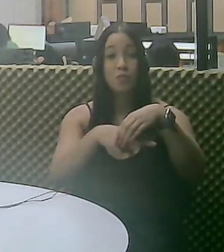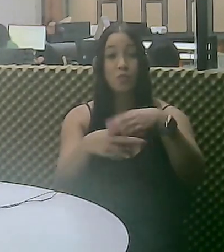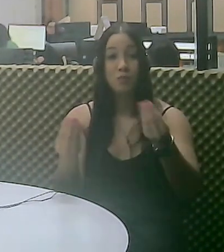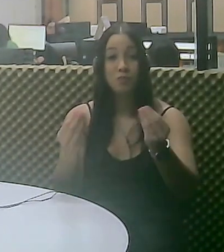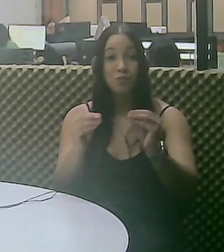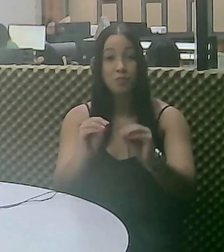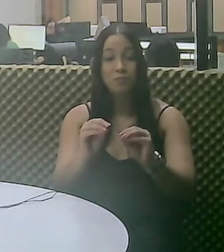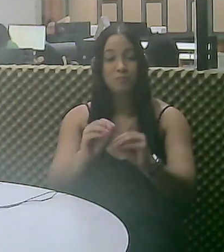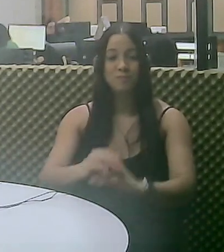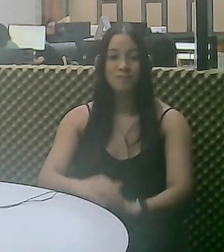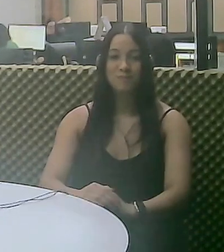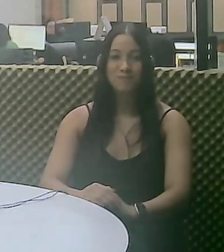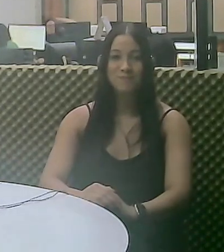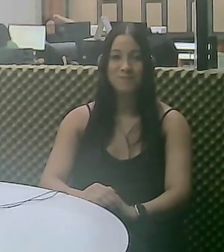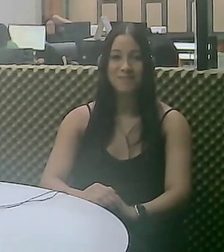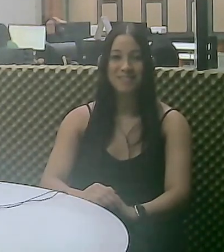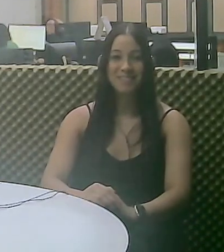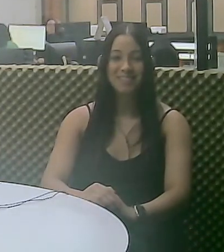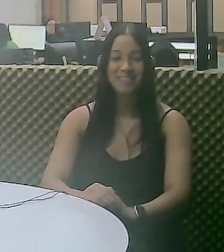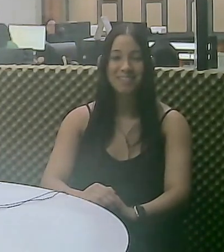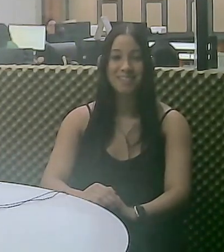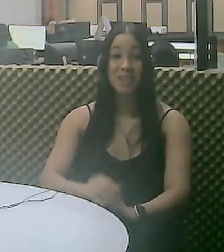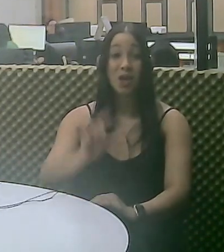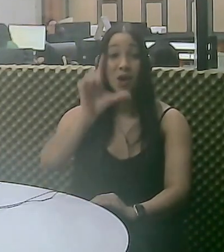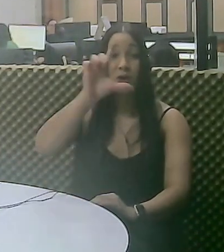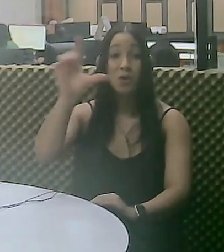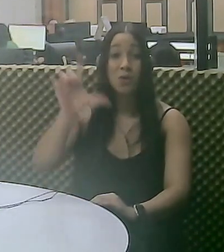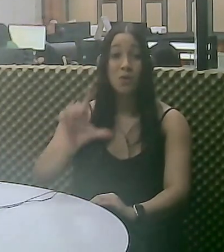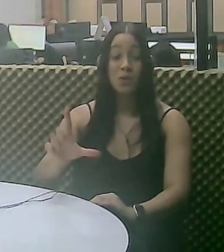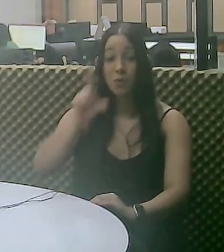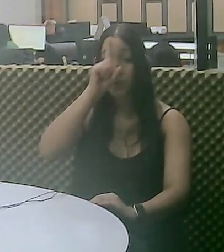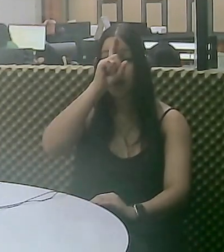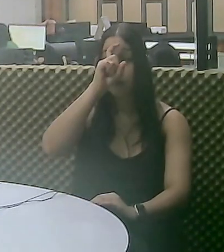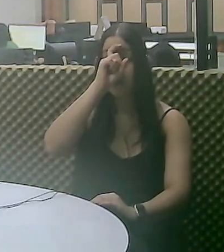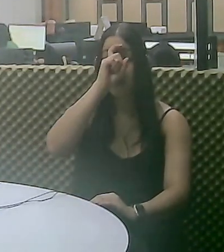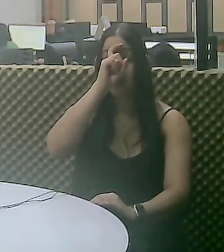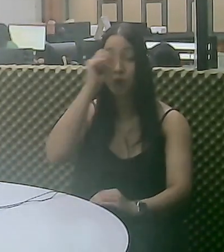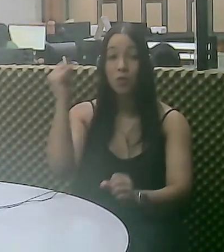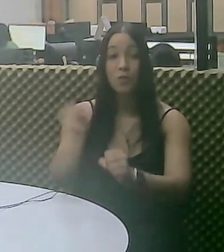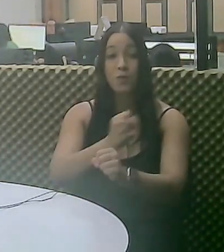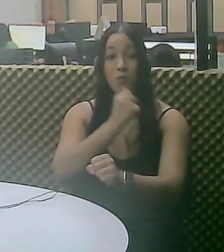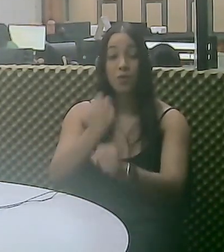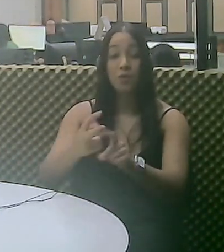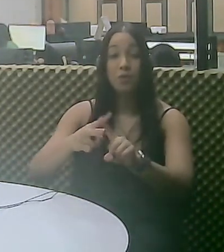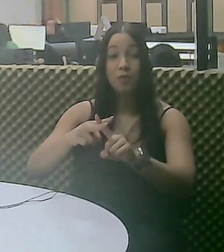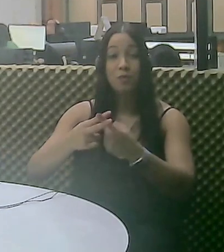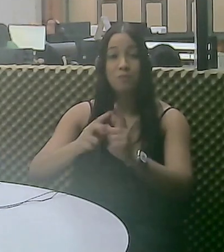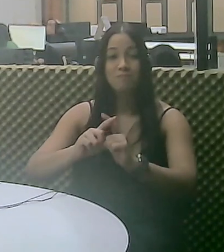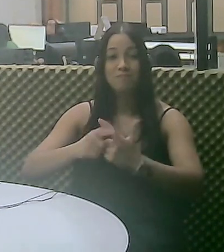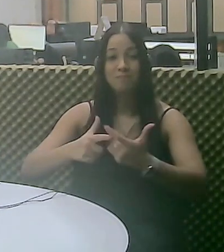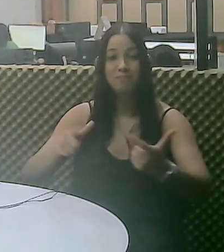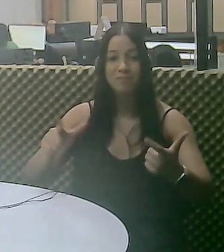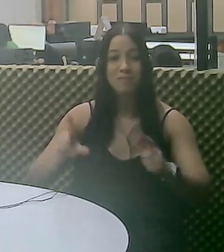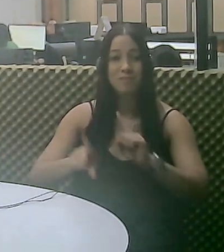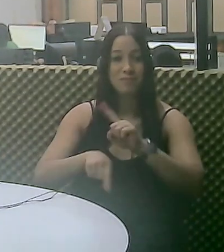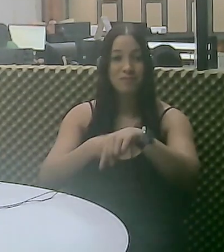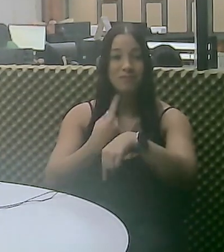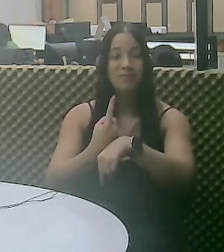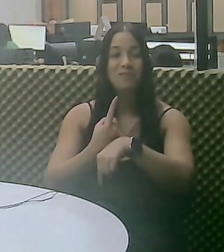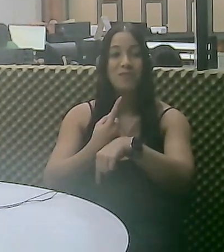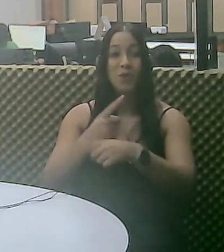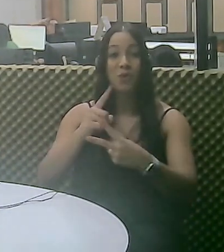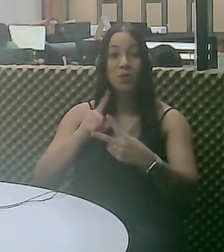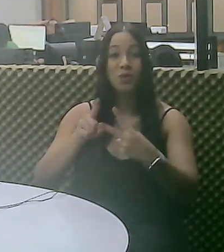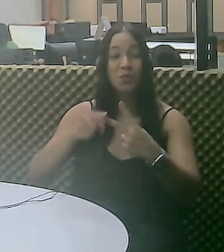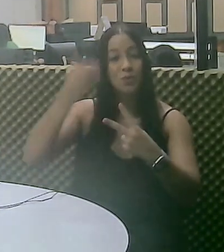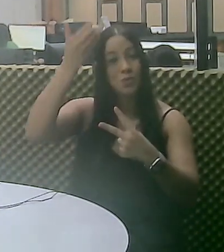será instalado. E aqui na Wild Resort, as obras de reforma e ampliação também avançam, com